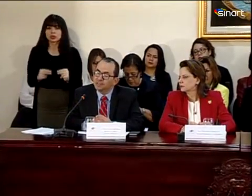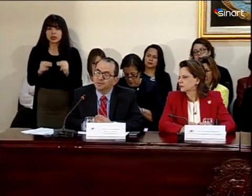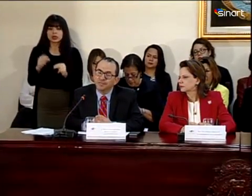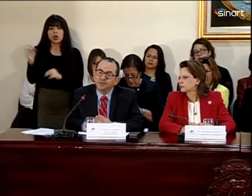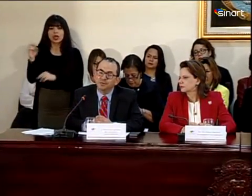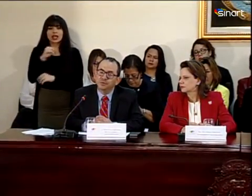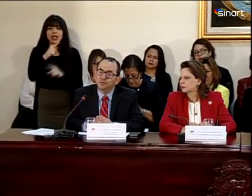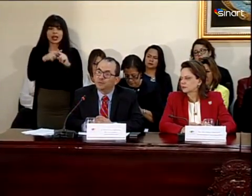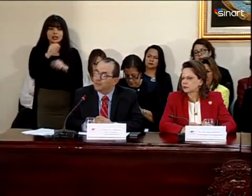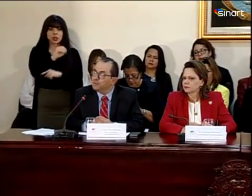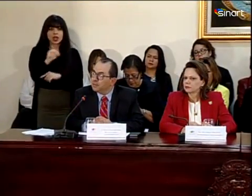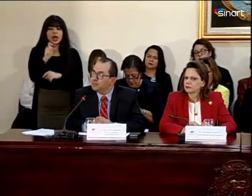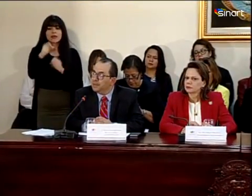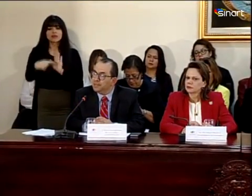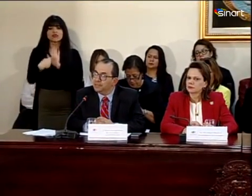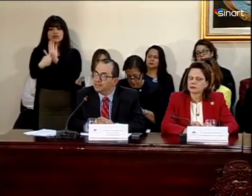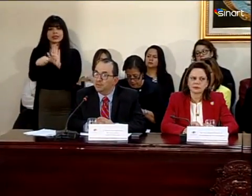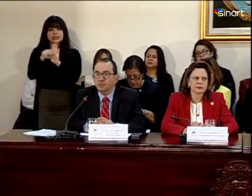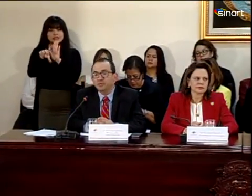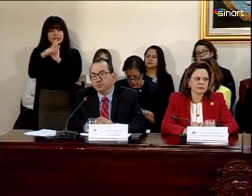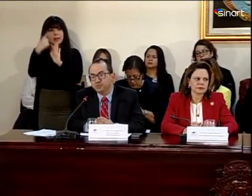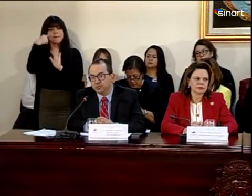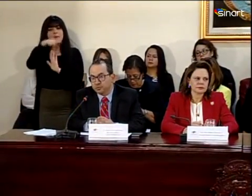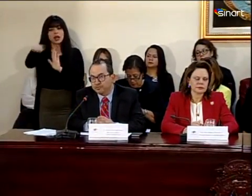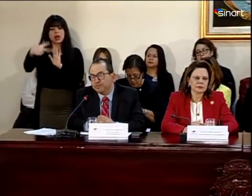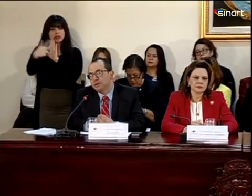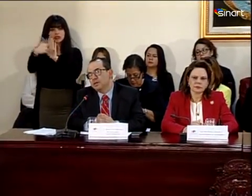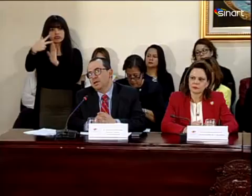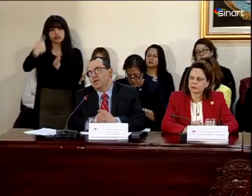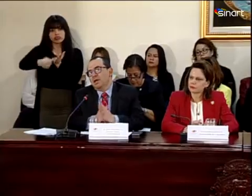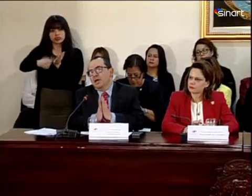ordinarios y extraordinarios y someterlos a la Asamblea Legislativa para su discusión.